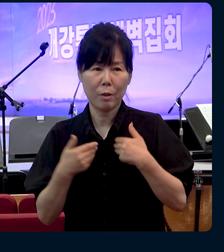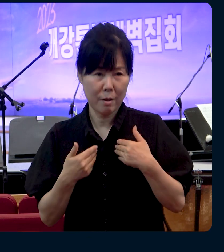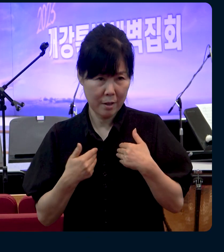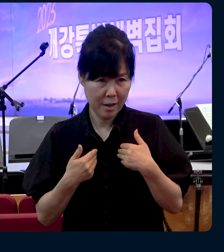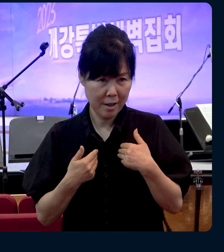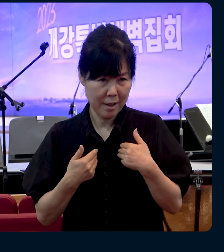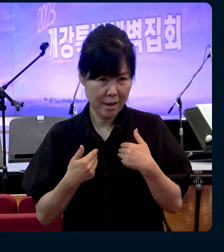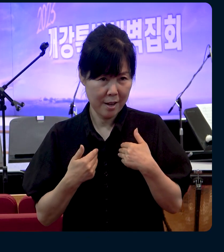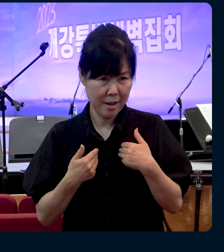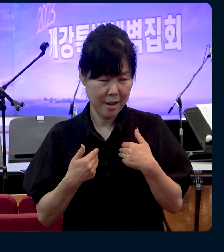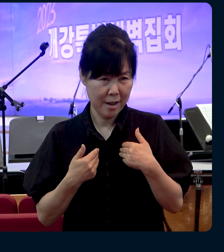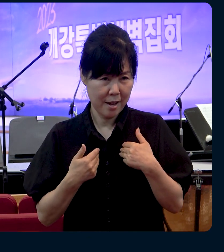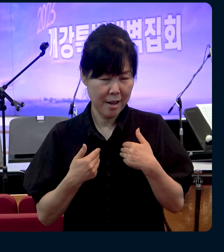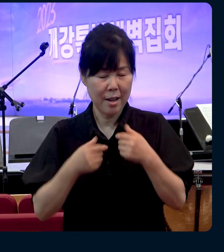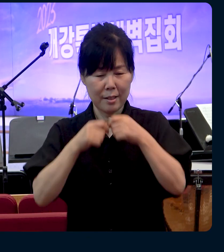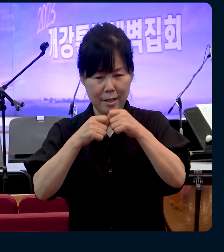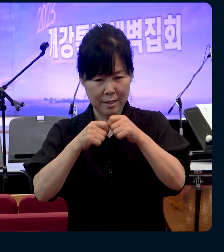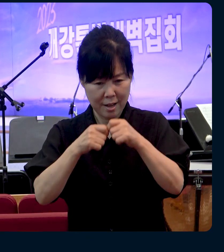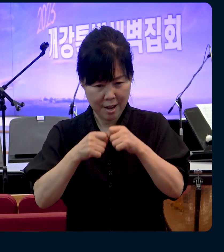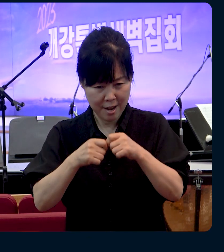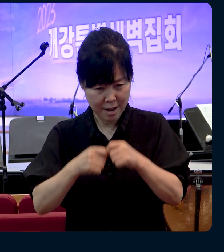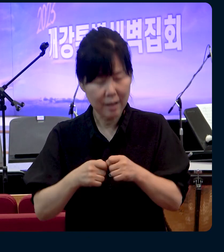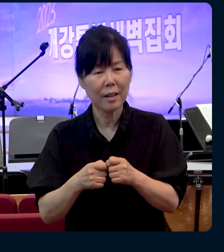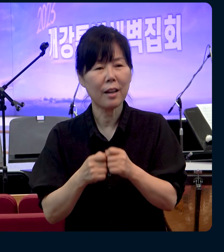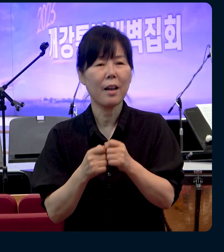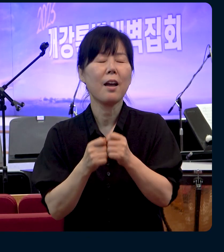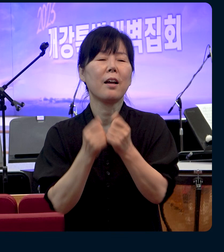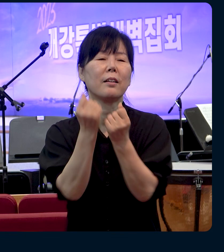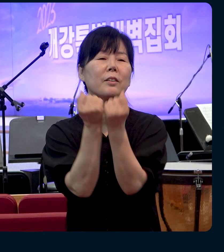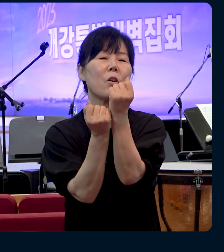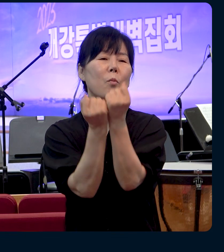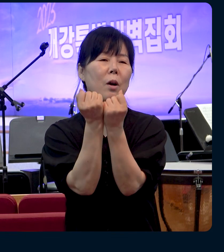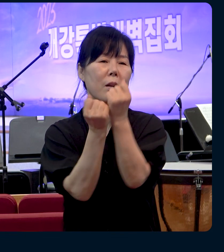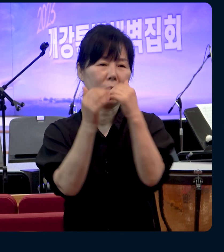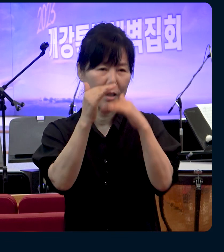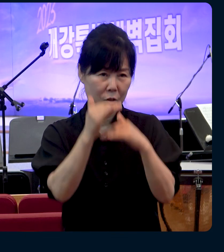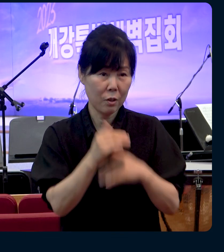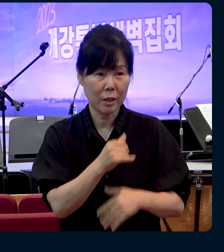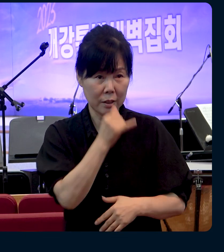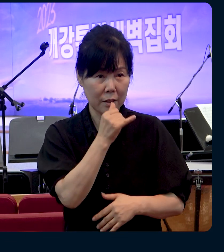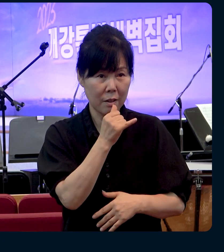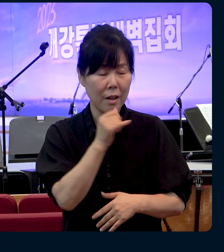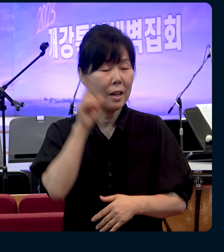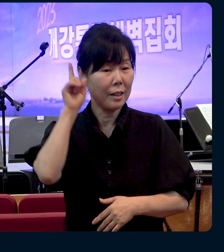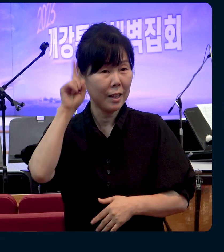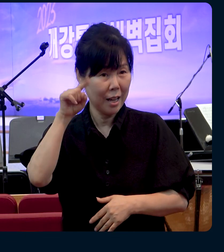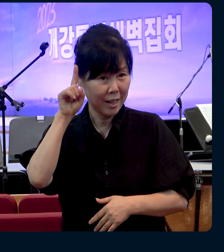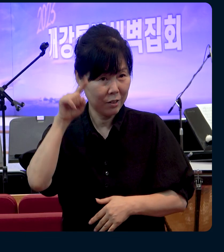라고. 그 자세히 그 구체적인 것들을 이제